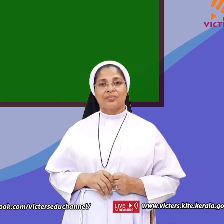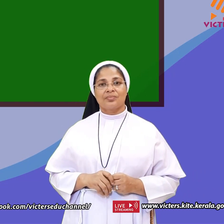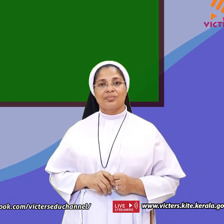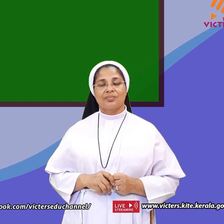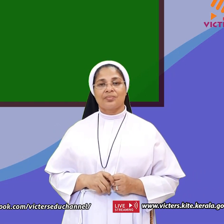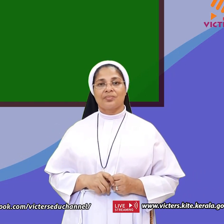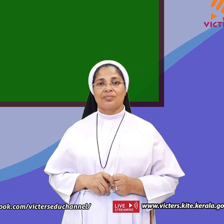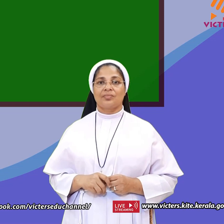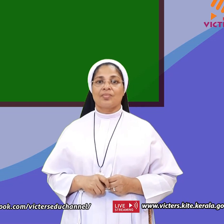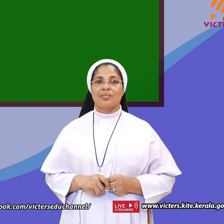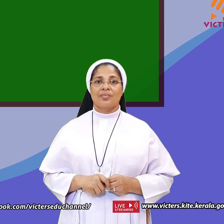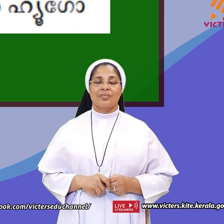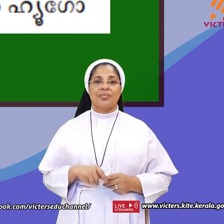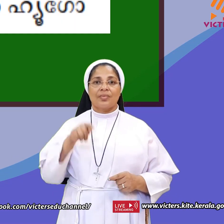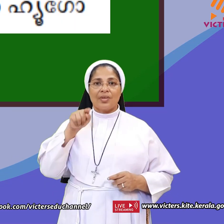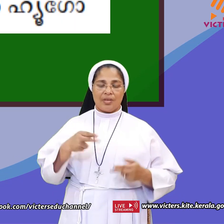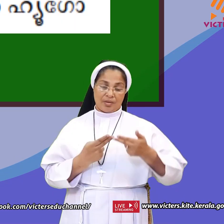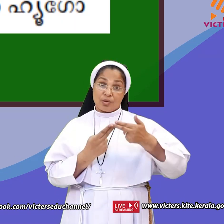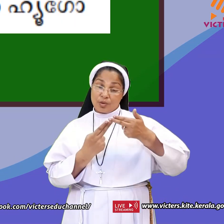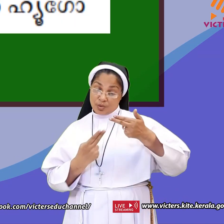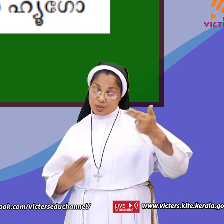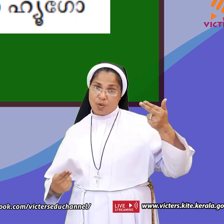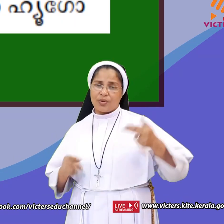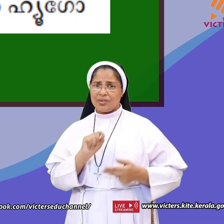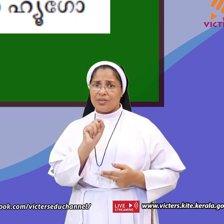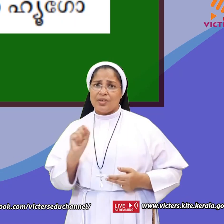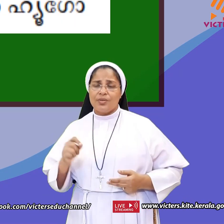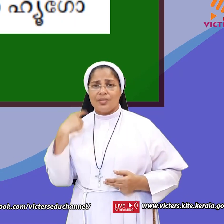വിക്ടർ ഹ്യൂഗോയാണ് ഈ നോവൽ എഴുതിയത്.